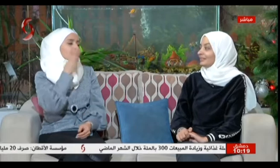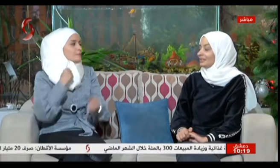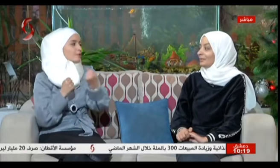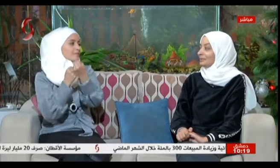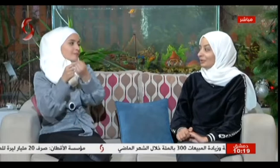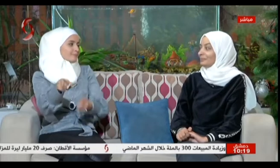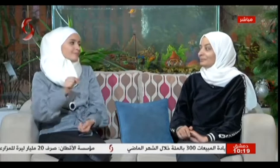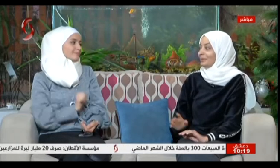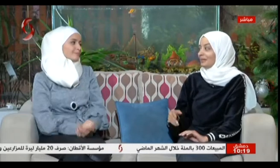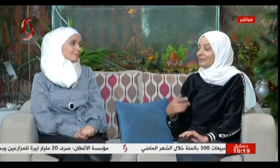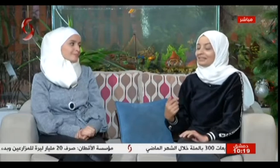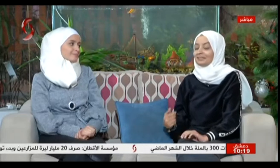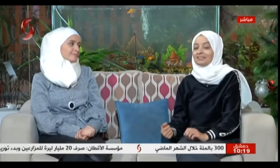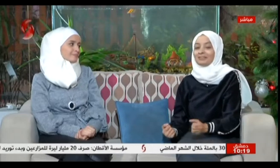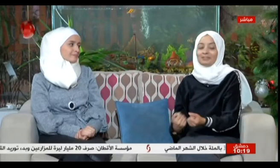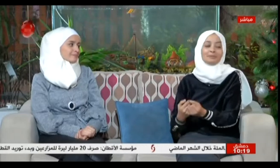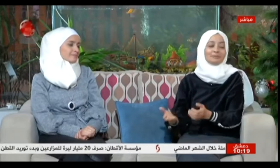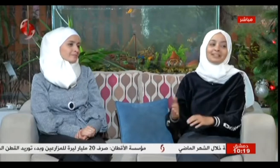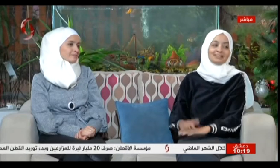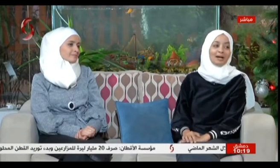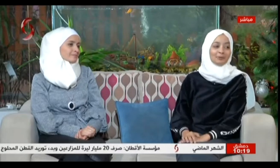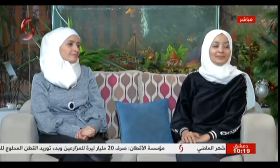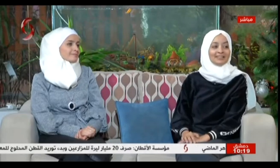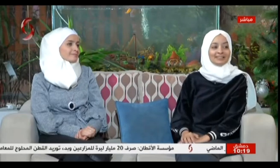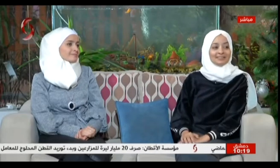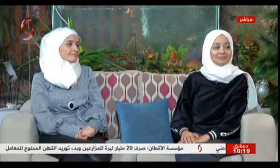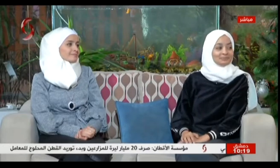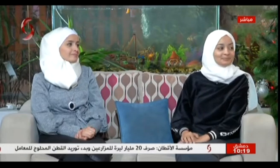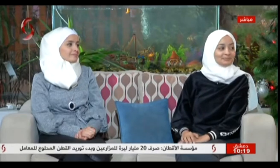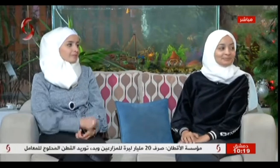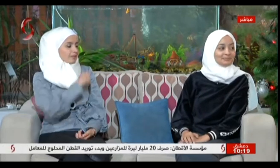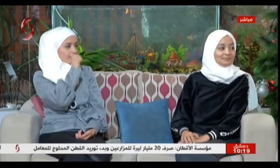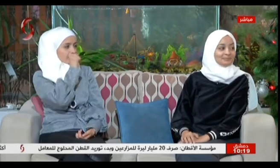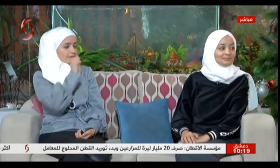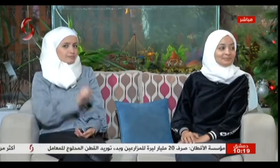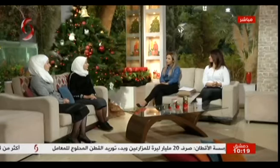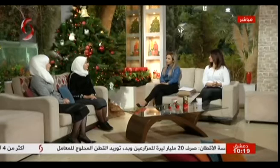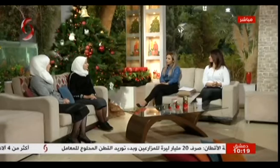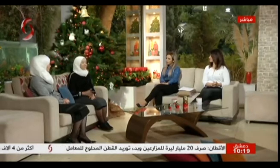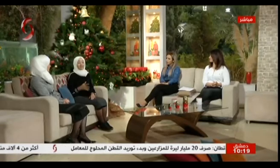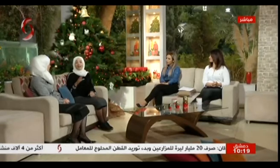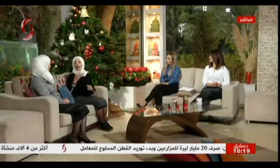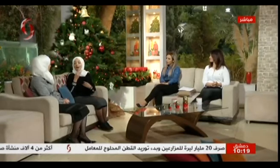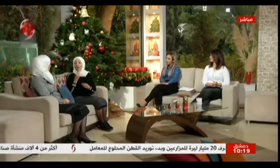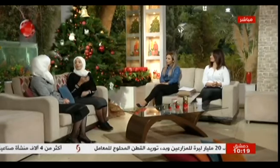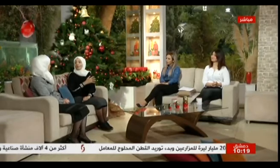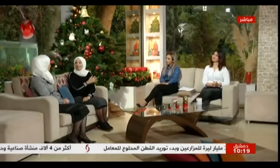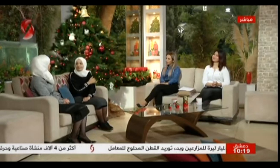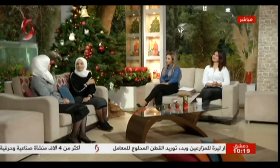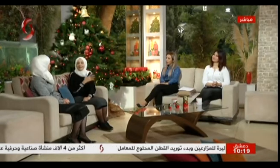عليهم كرمال اللغه، ما انا نفس التفكير وبامكاني ادعمهم. أكيد عن كمية الإرادة، عن